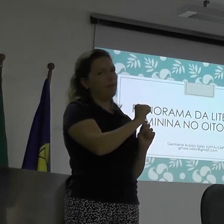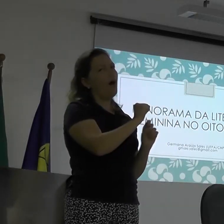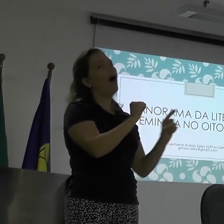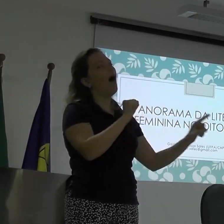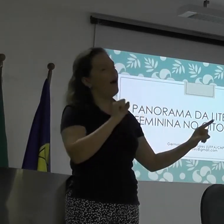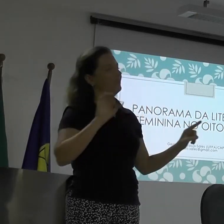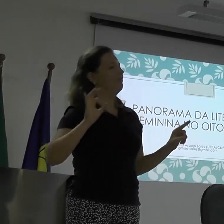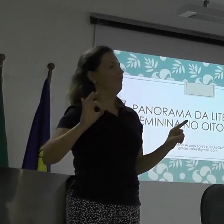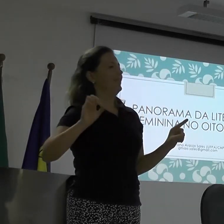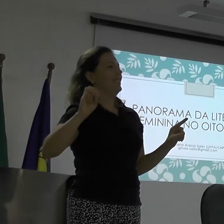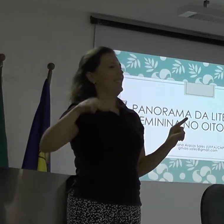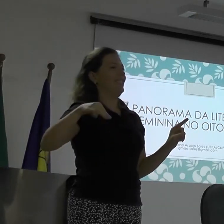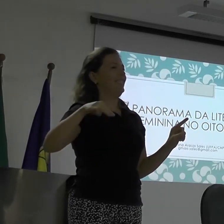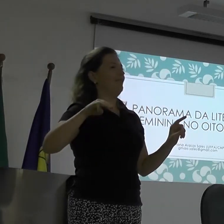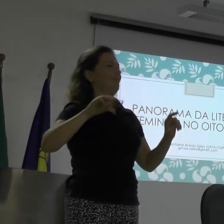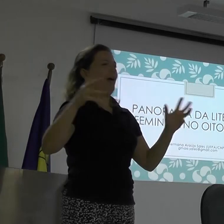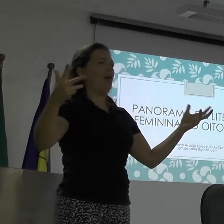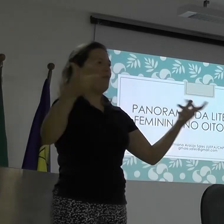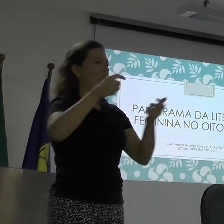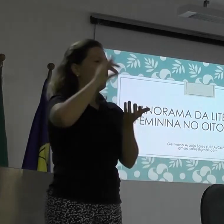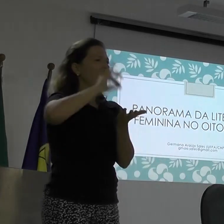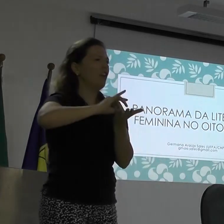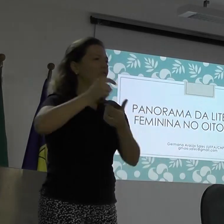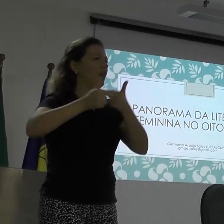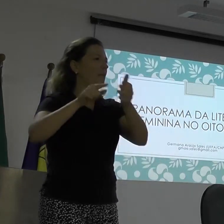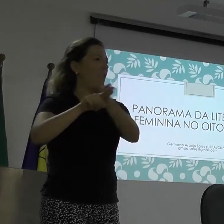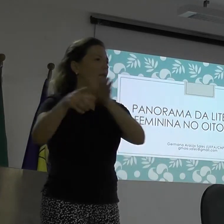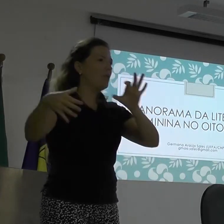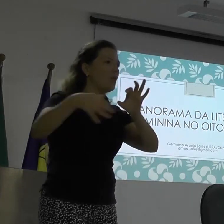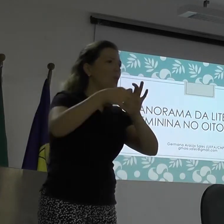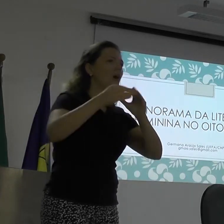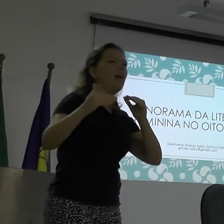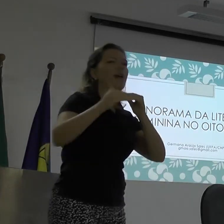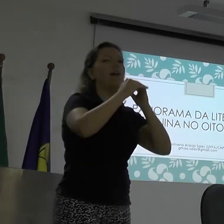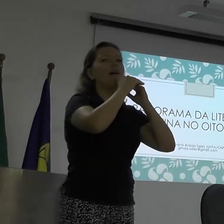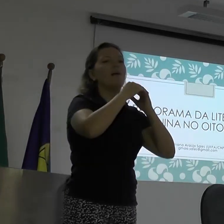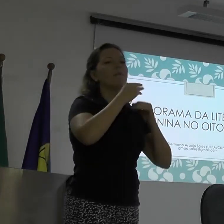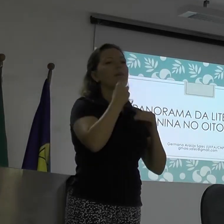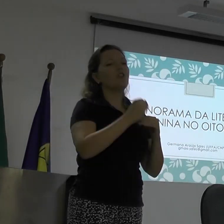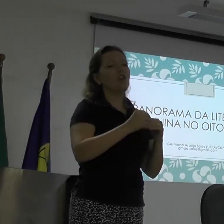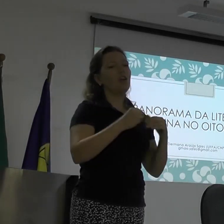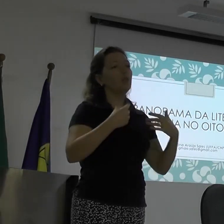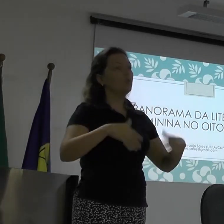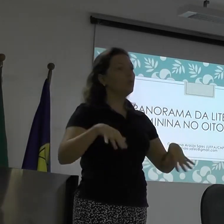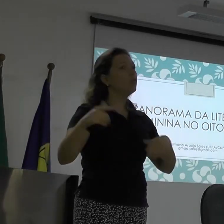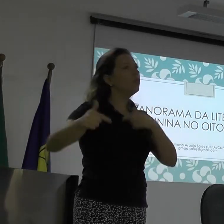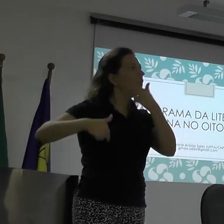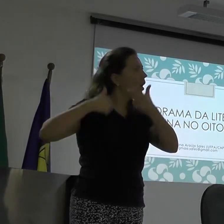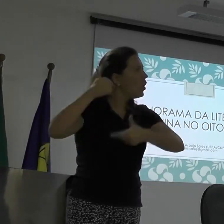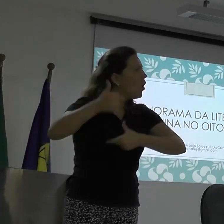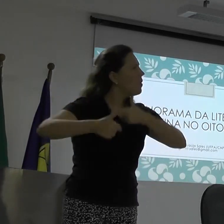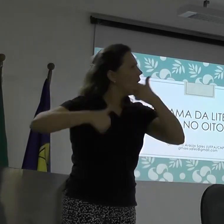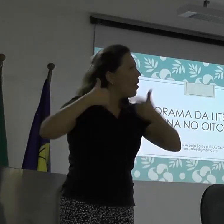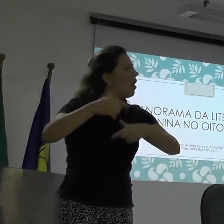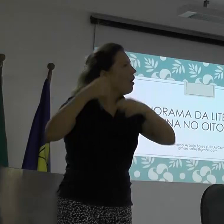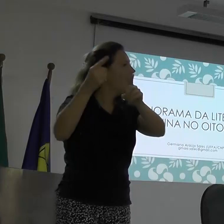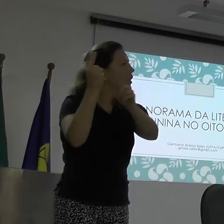aí tu vais ter um trabalho original do Machado. É um menino trabalhou, viu? E encontrou.